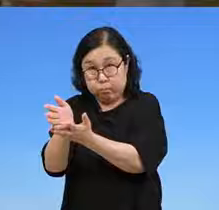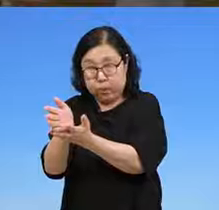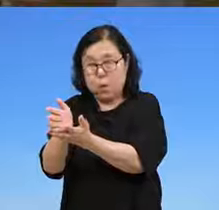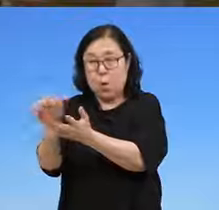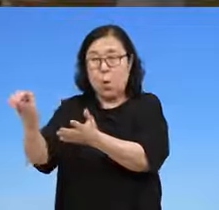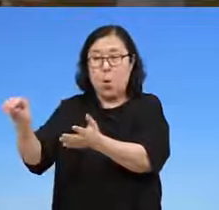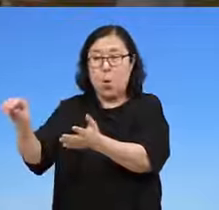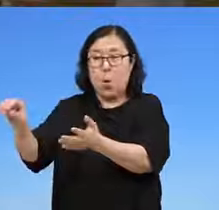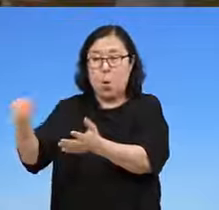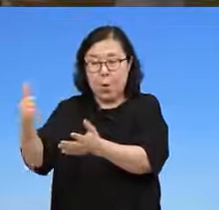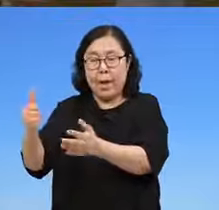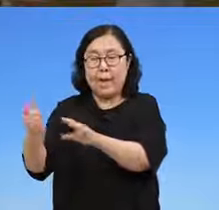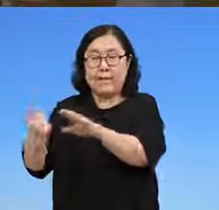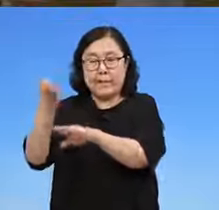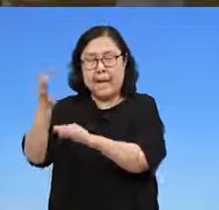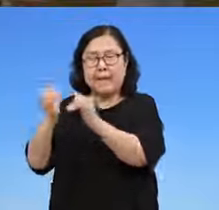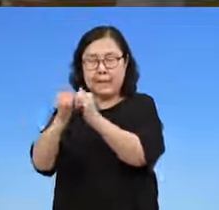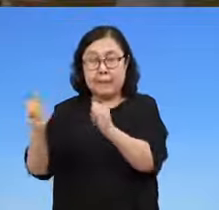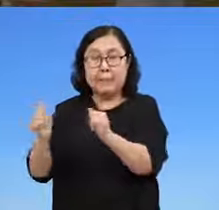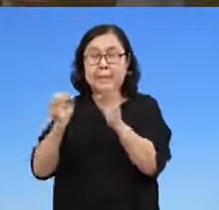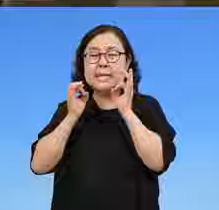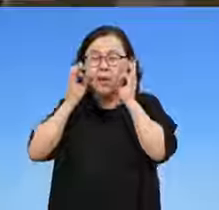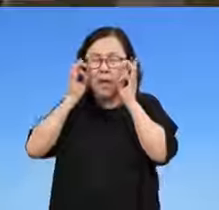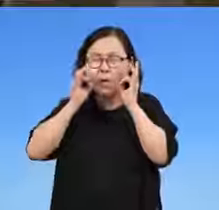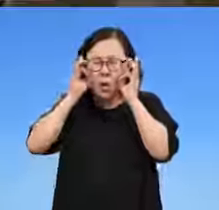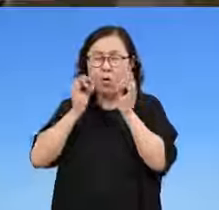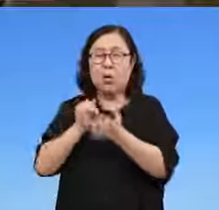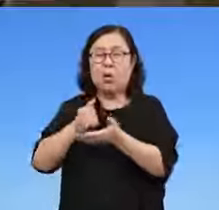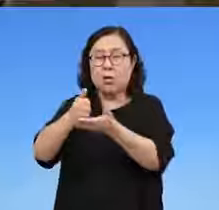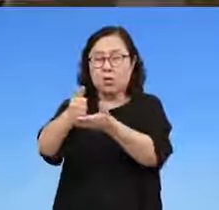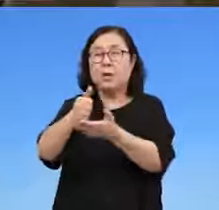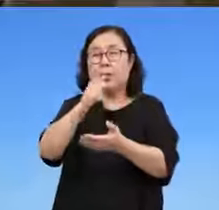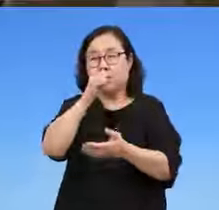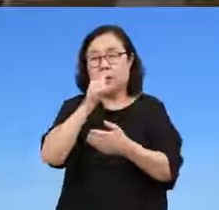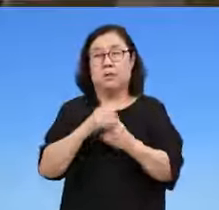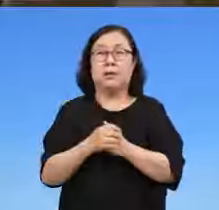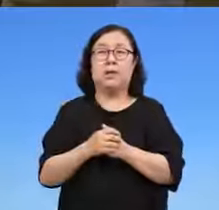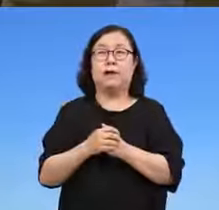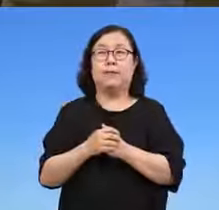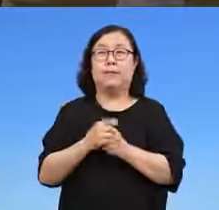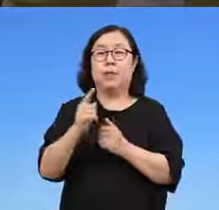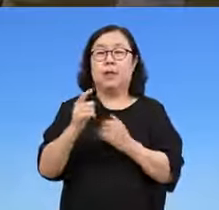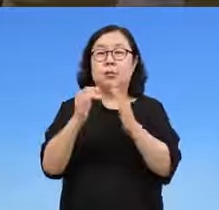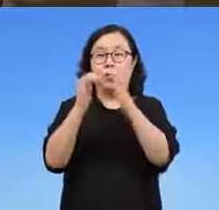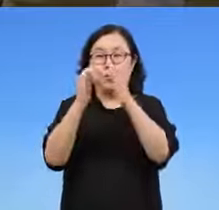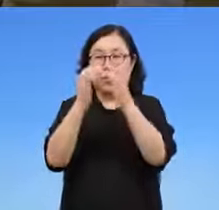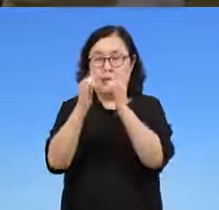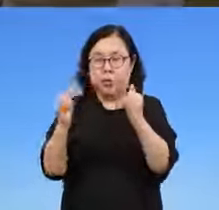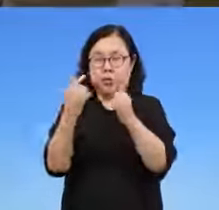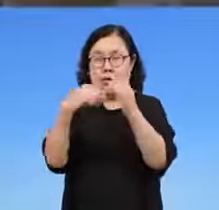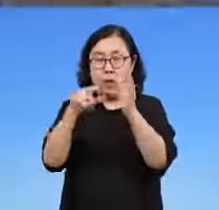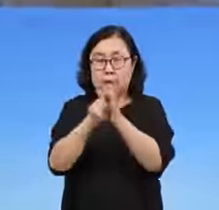봉사자들이 정성으로 섬기고 계시다고 그러더라고요. 오늘 이분들을 위해서 꼭 기도해 주시기를 바랍니다.